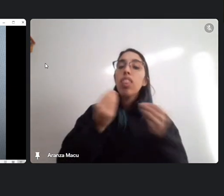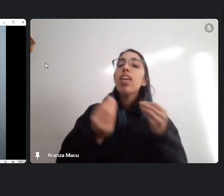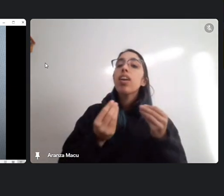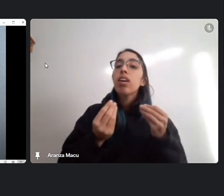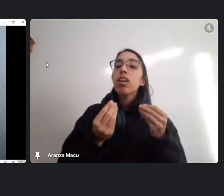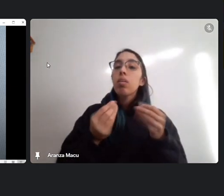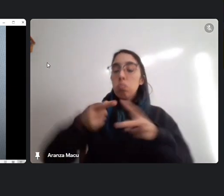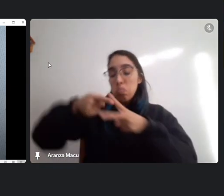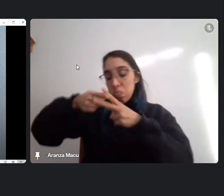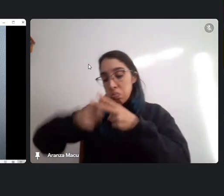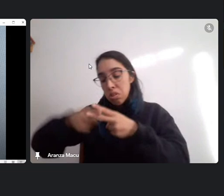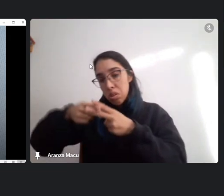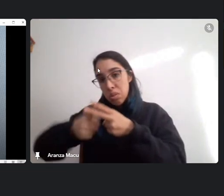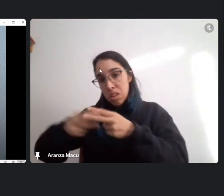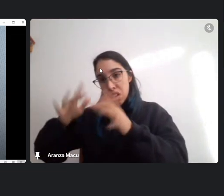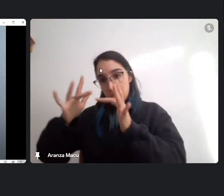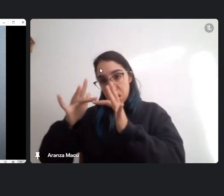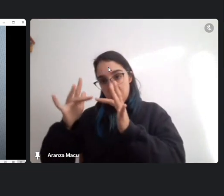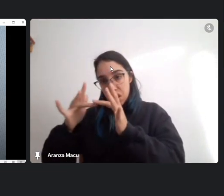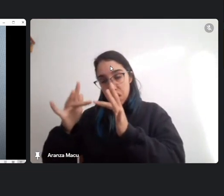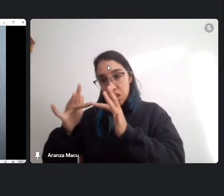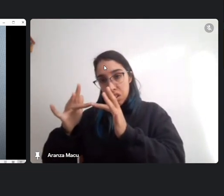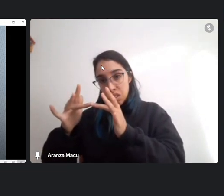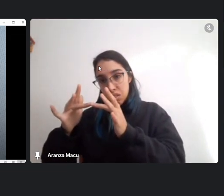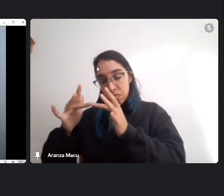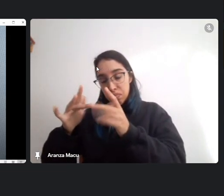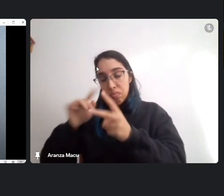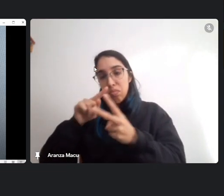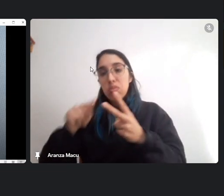Para la transformación de EFTP,